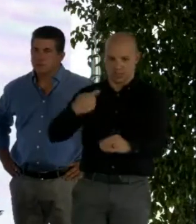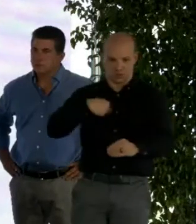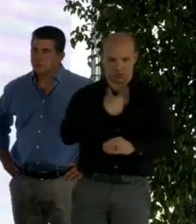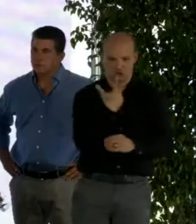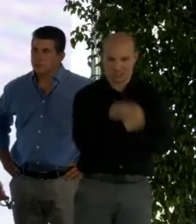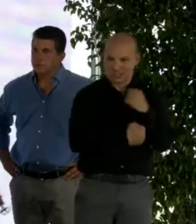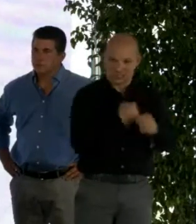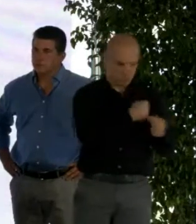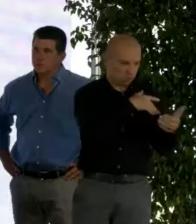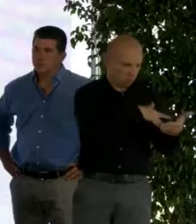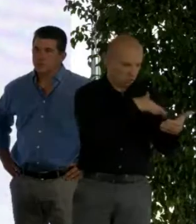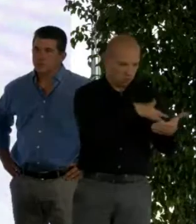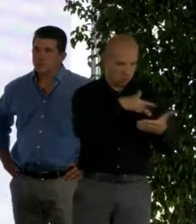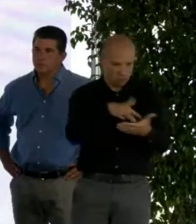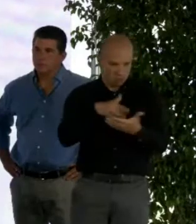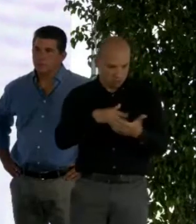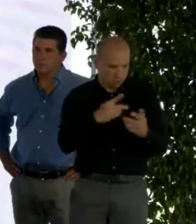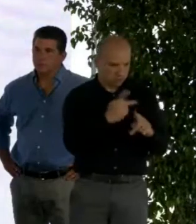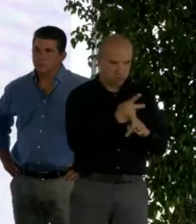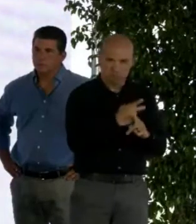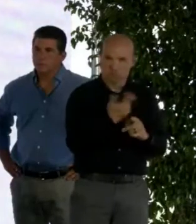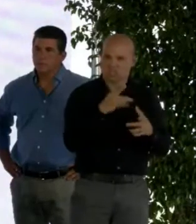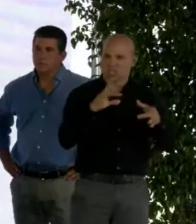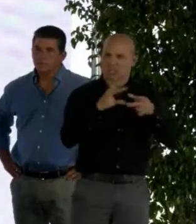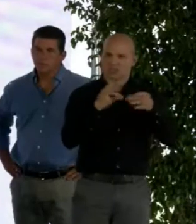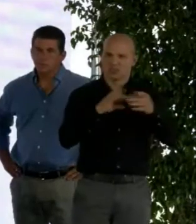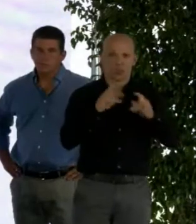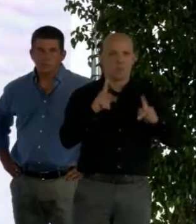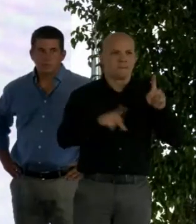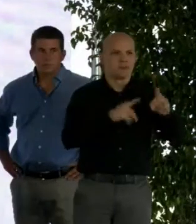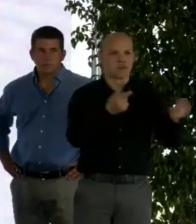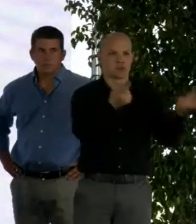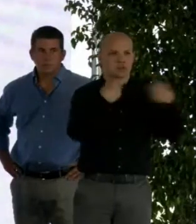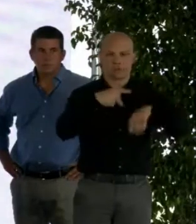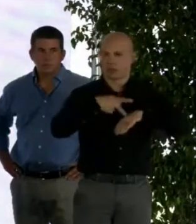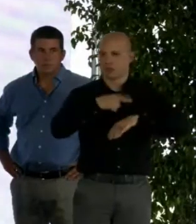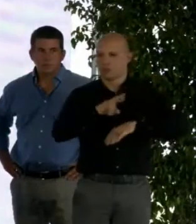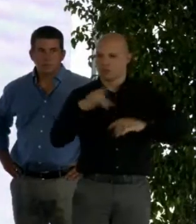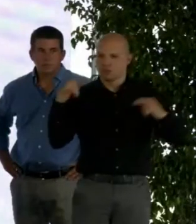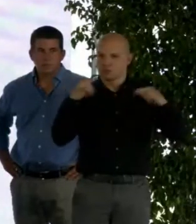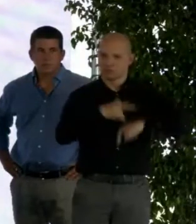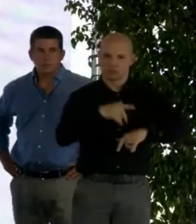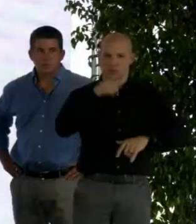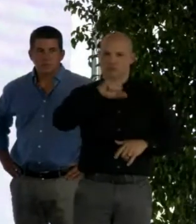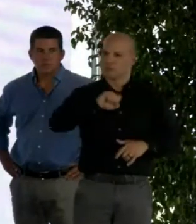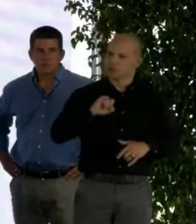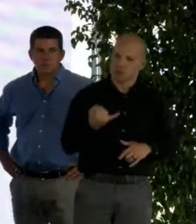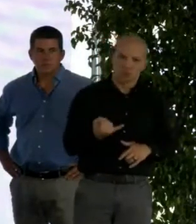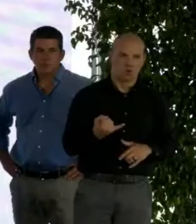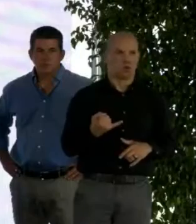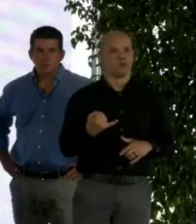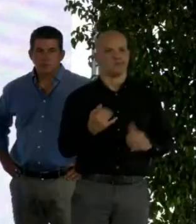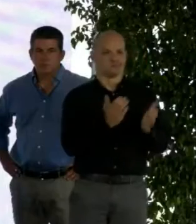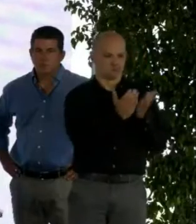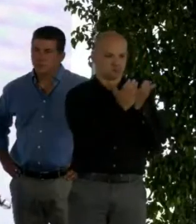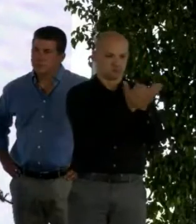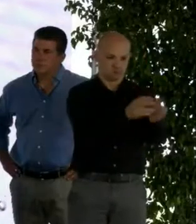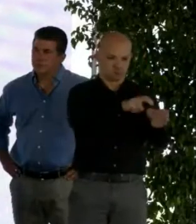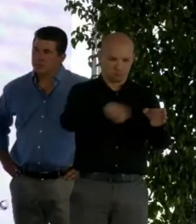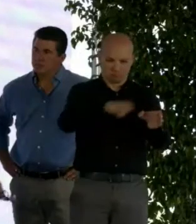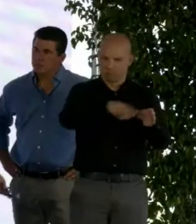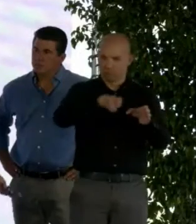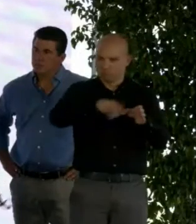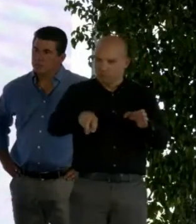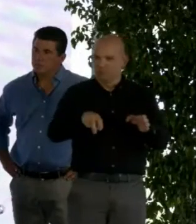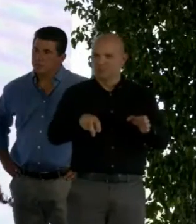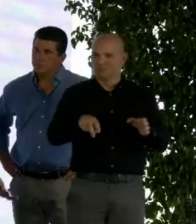ya se habló de la cantidad de turistas que visitan Puerto Rico, la cantidad de turistas que visitan el viejo San Juan, los pasajeros de crucero. Y esto es un